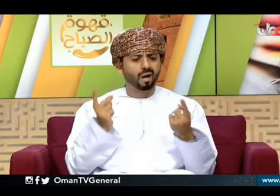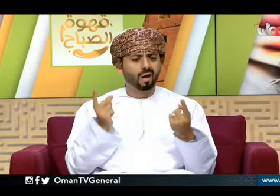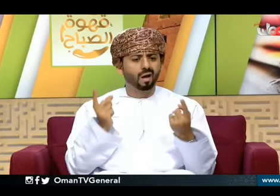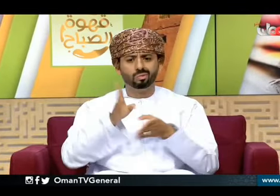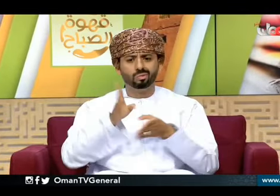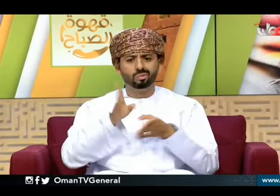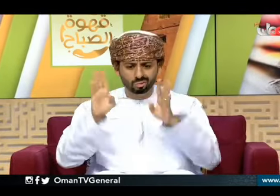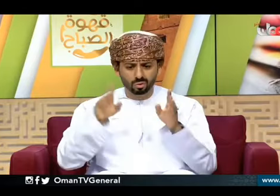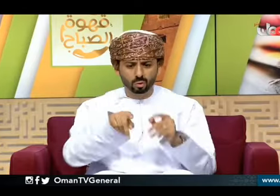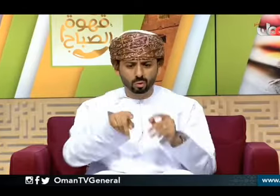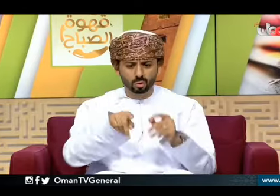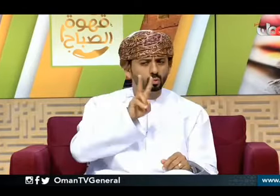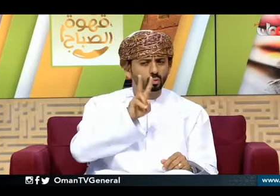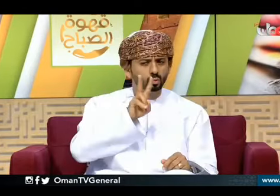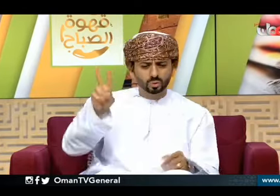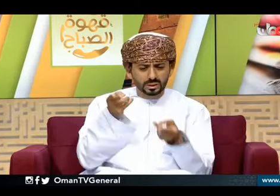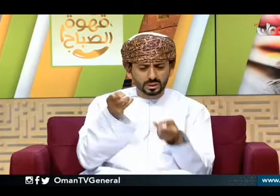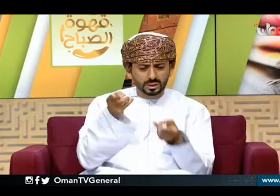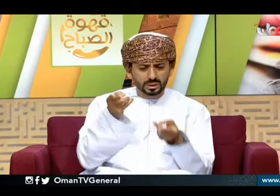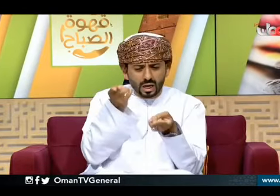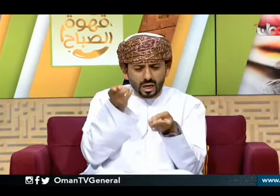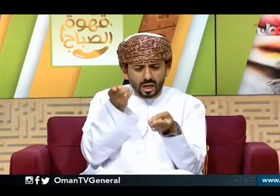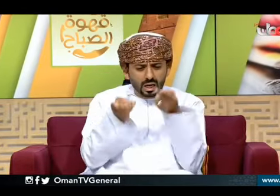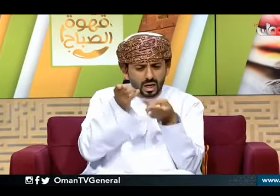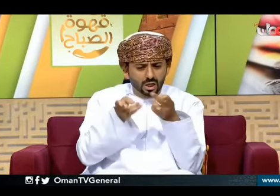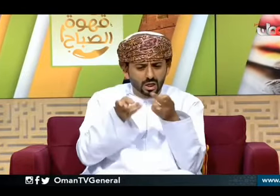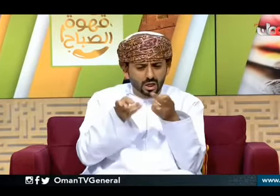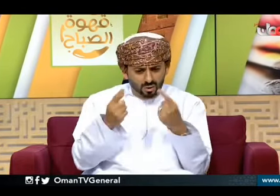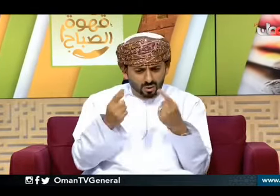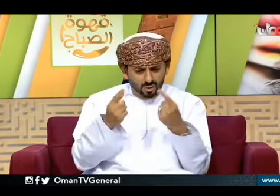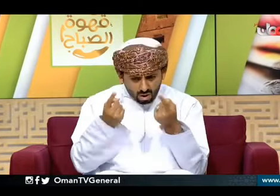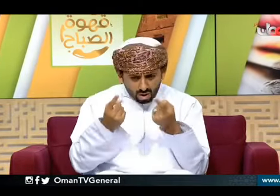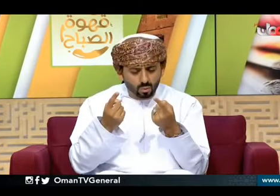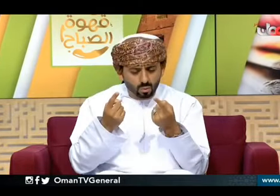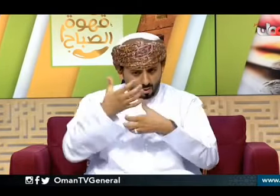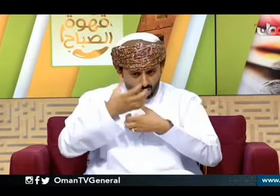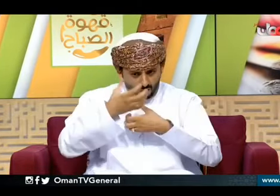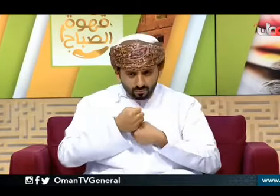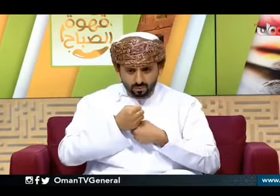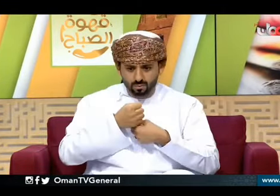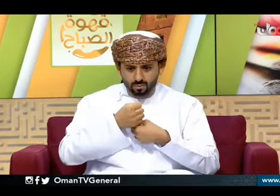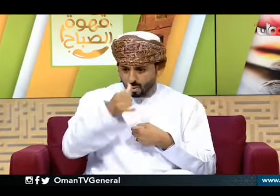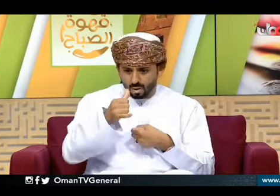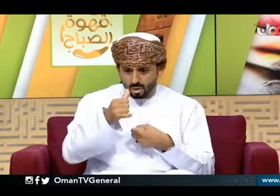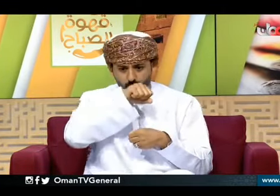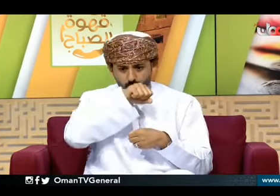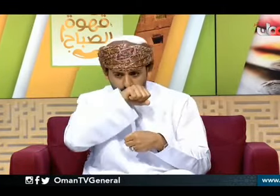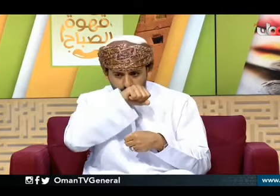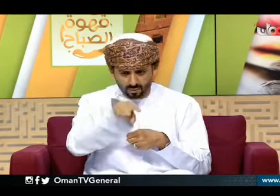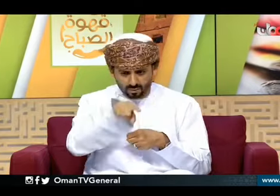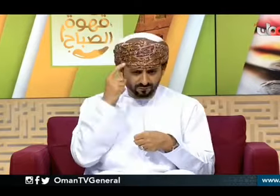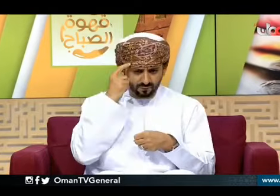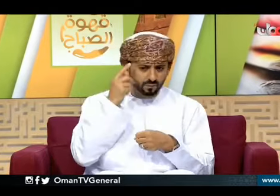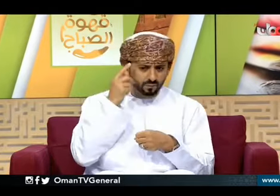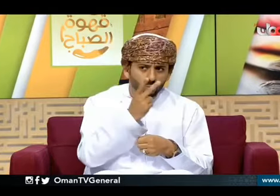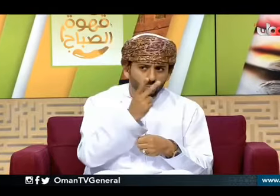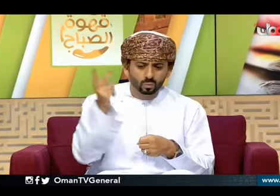الحرارة، فبعض الصم قد يكون ما عنده الفكرة التامة كيف المحافظة.